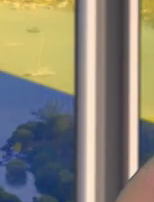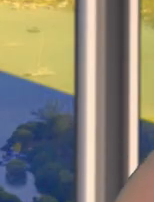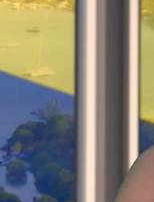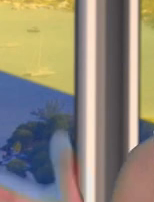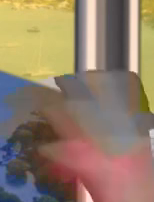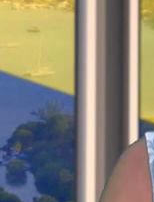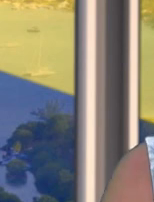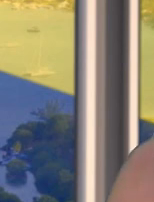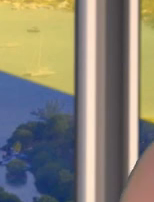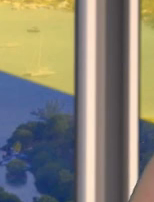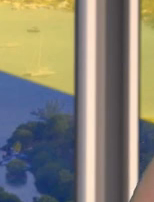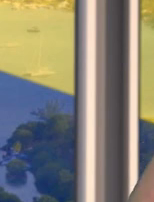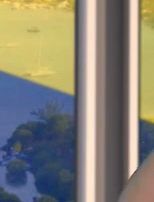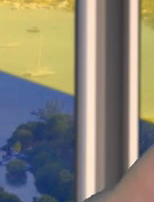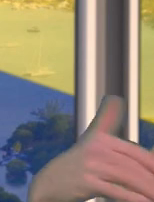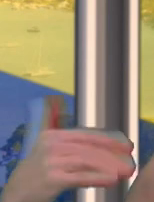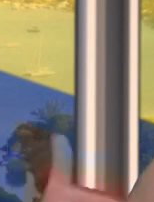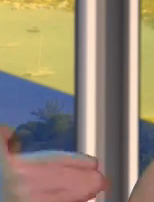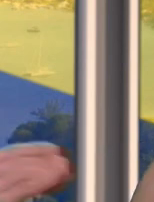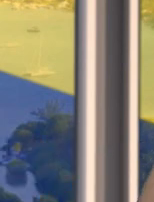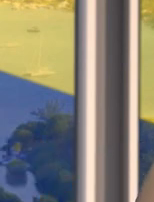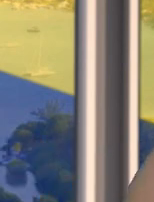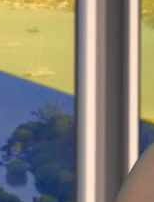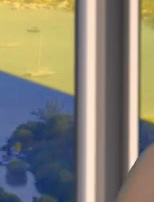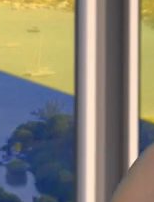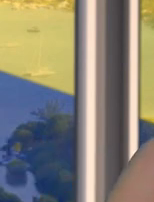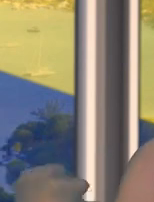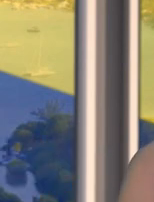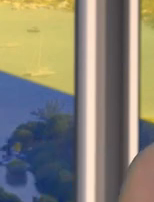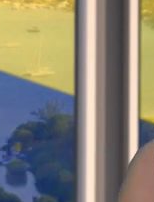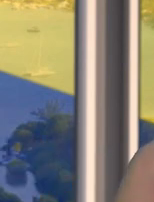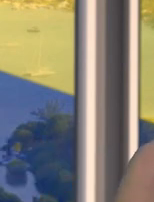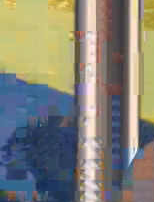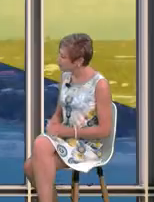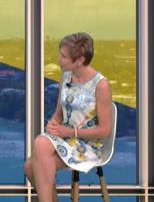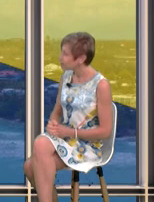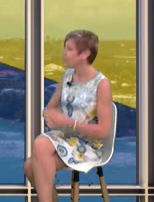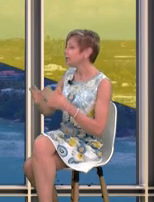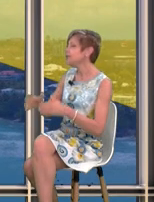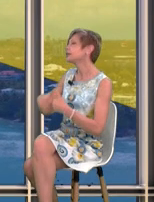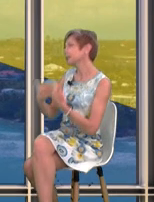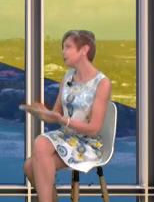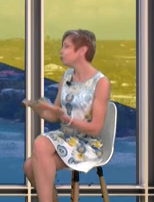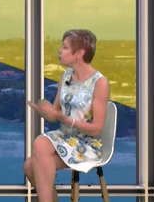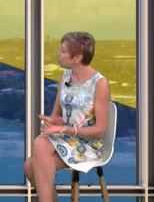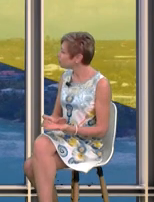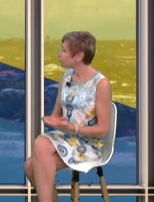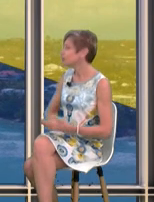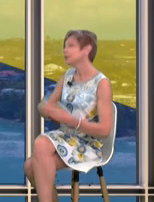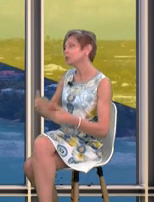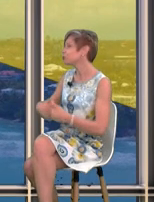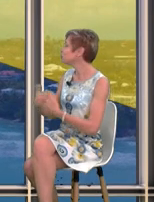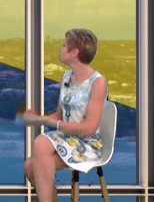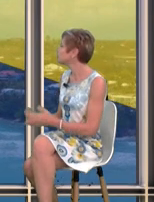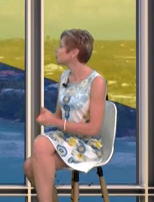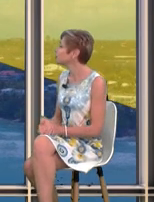spécifiquement. Il y a des sourds, il des malentendants, et il y a d'autres types de handicap. Et tous ensemble, avec un artiste, ils créent une œuvre qui